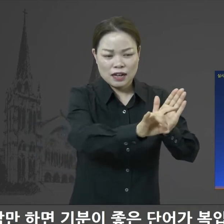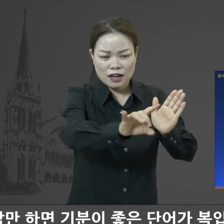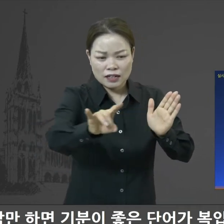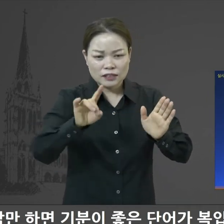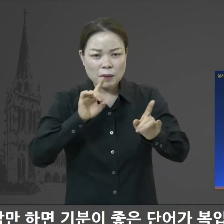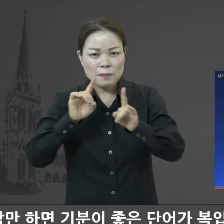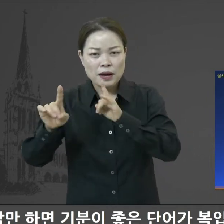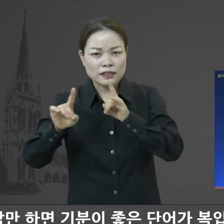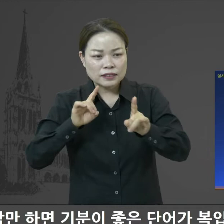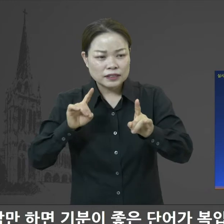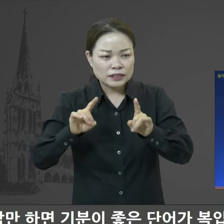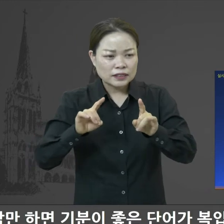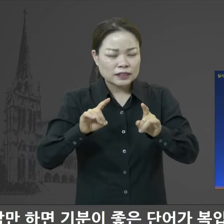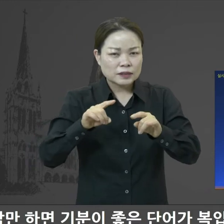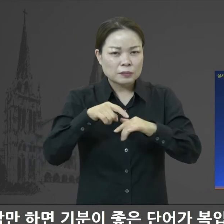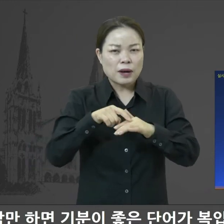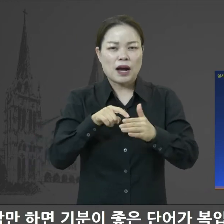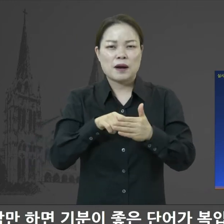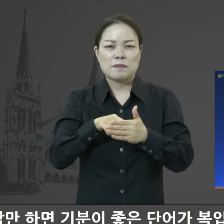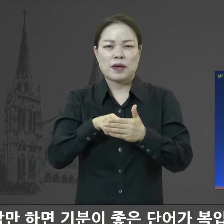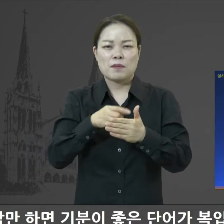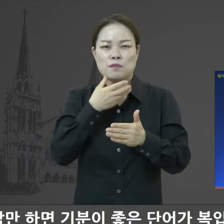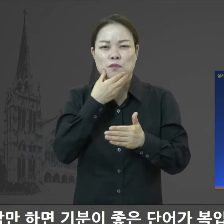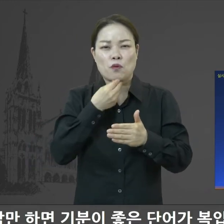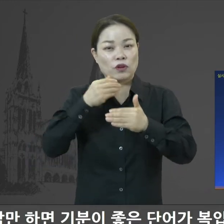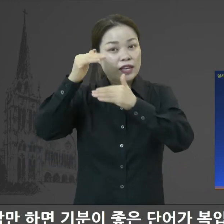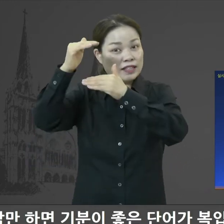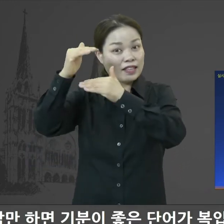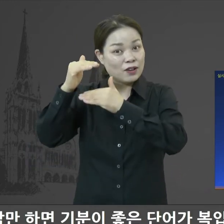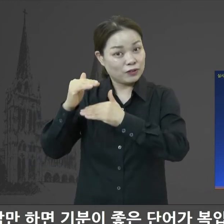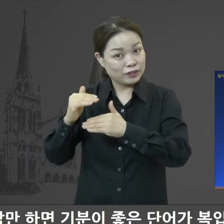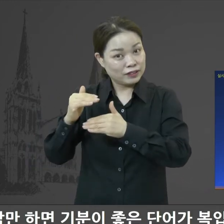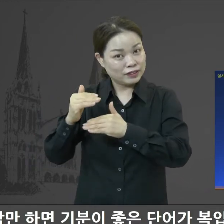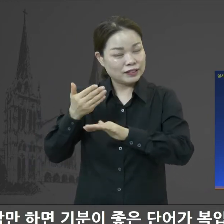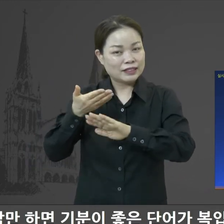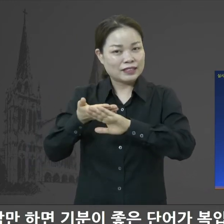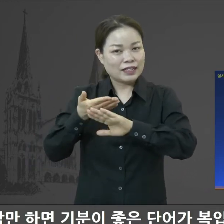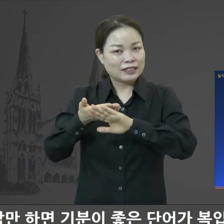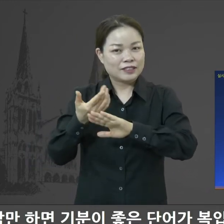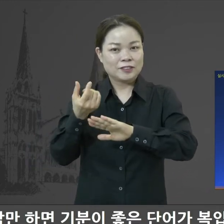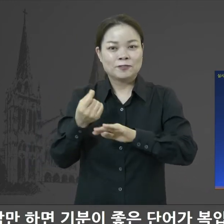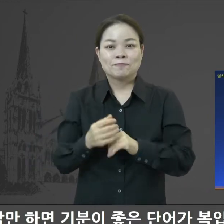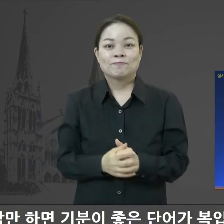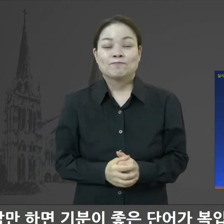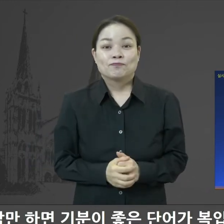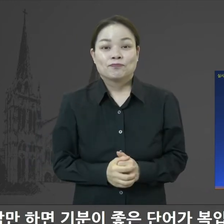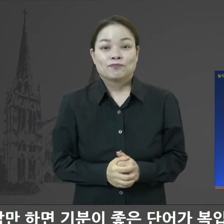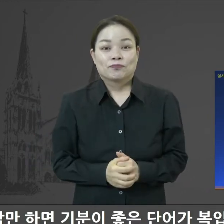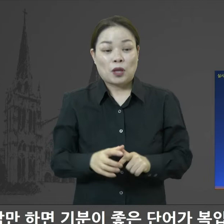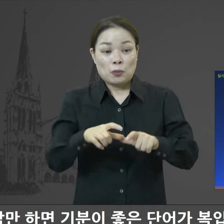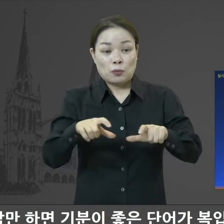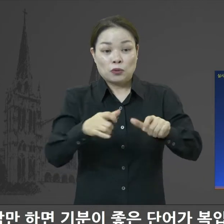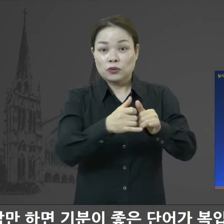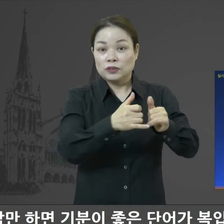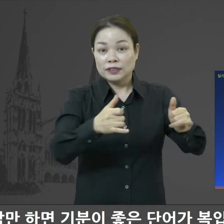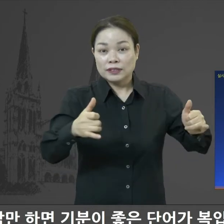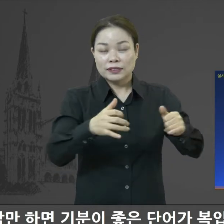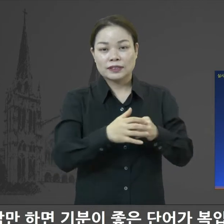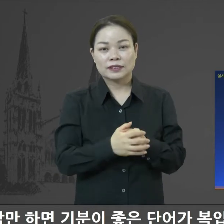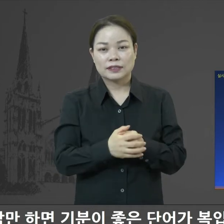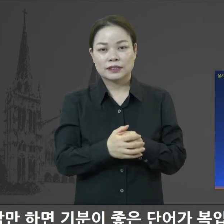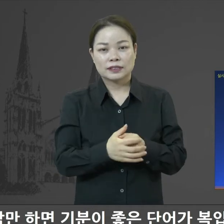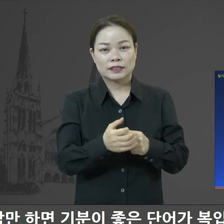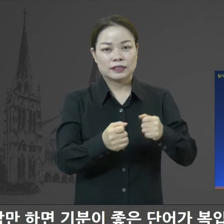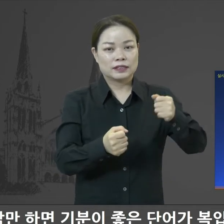말을 하면서 그 마음에 담아있는 그 복의 내용은 좀 다른 것 같습니다. 보통 사람들은 이 세